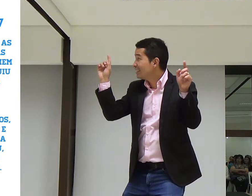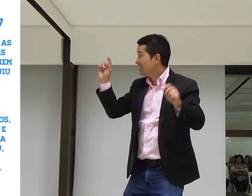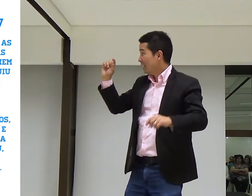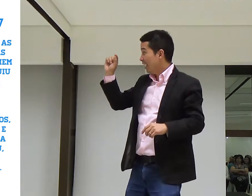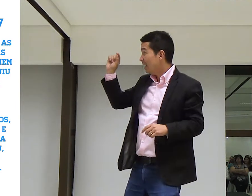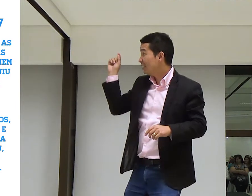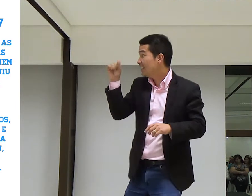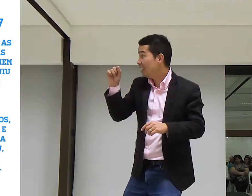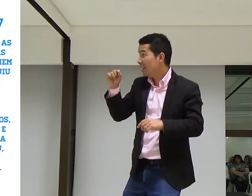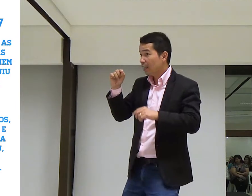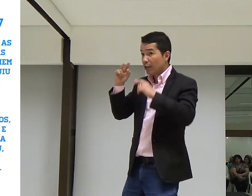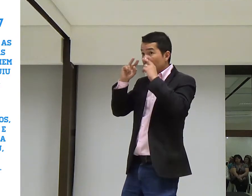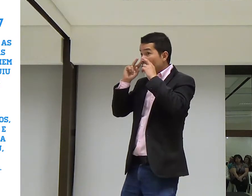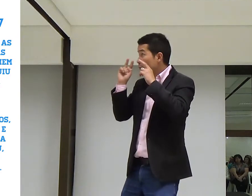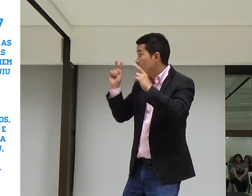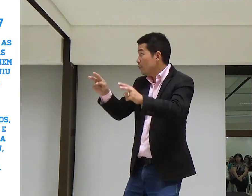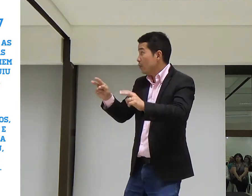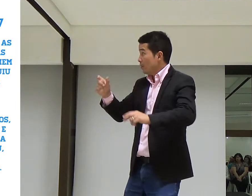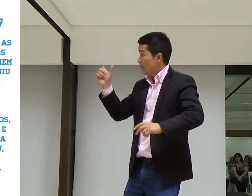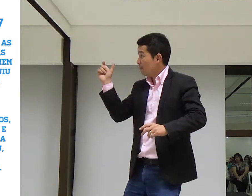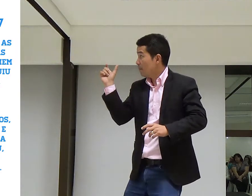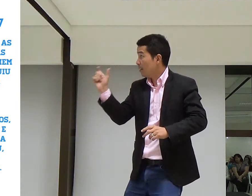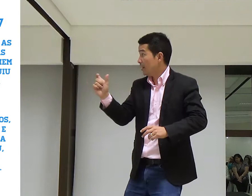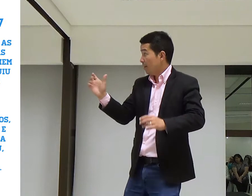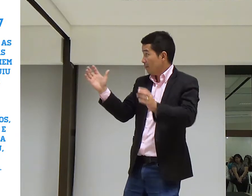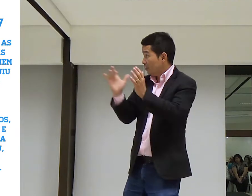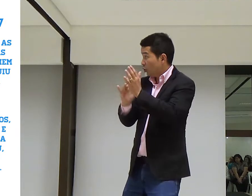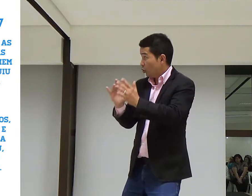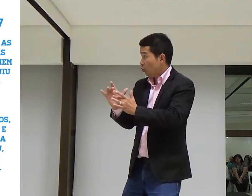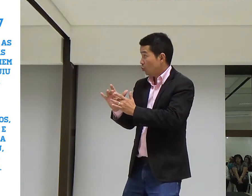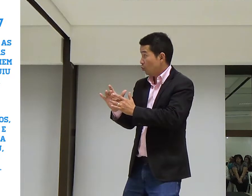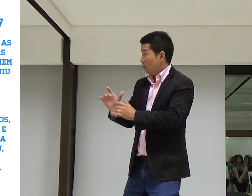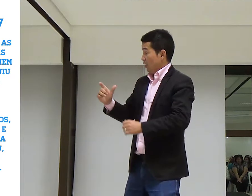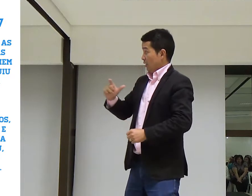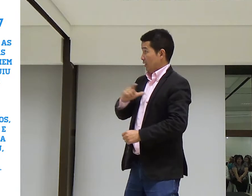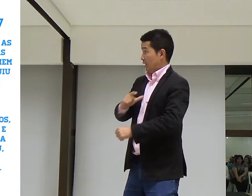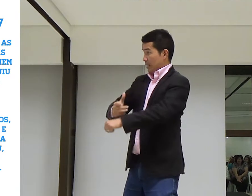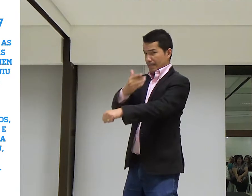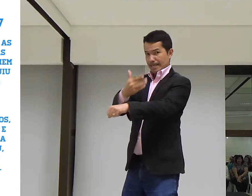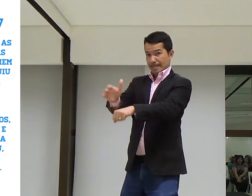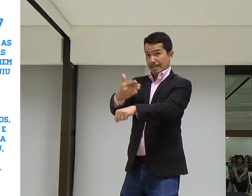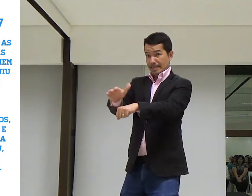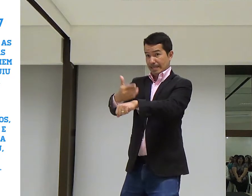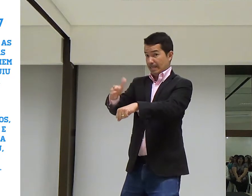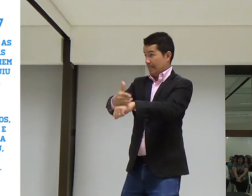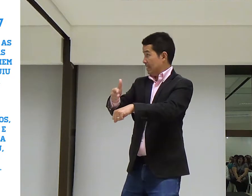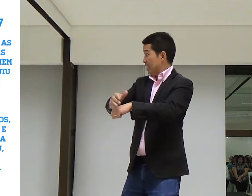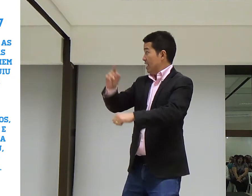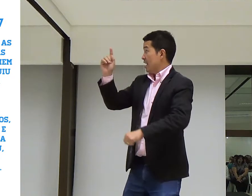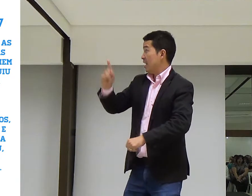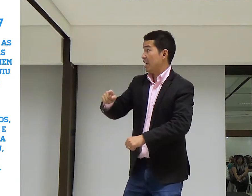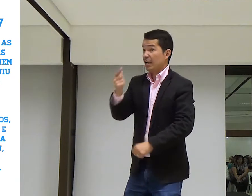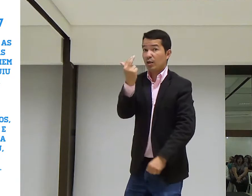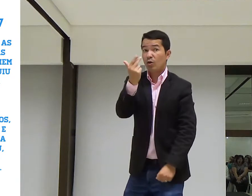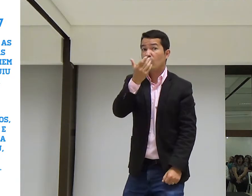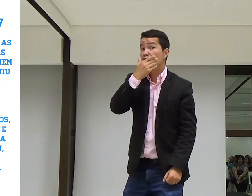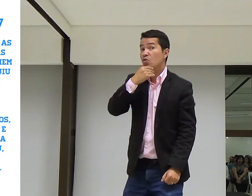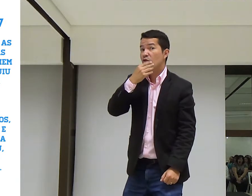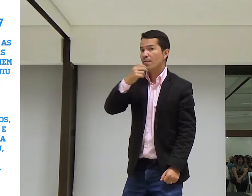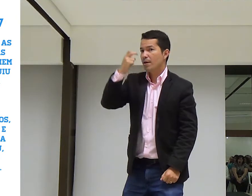Mas quem ouve essas minhas palavras e as pratica é como um homem